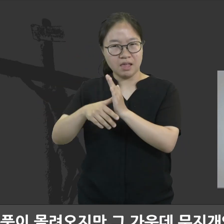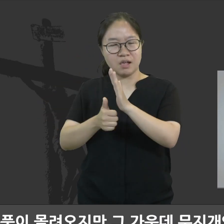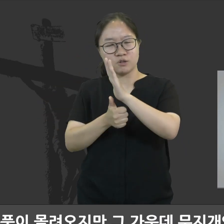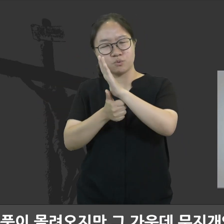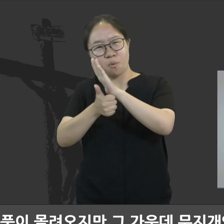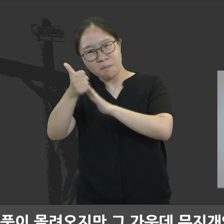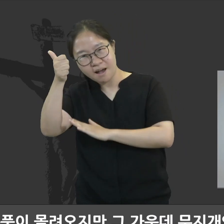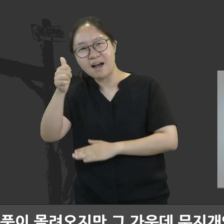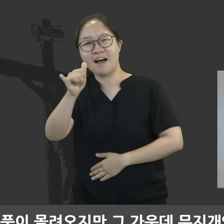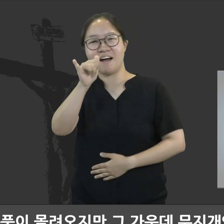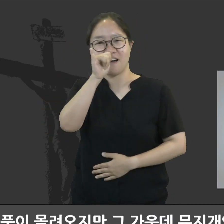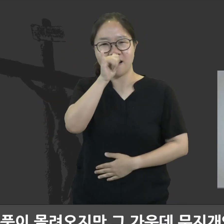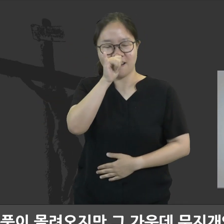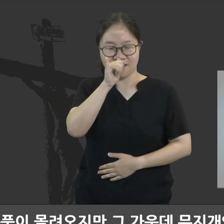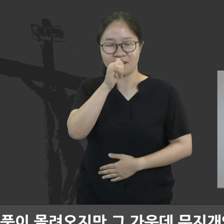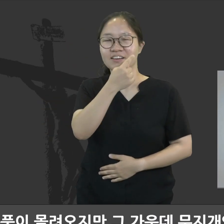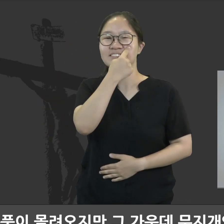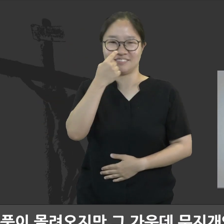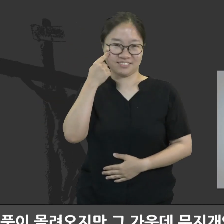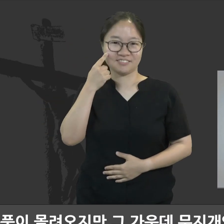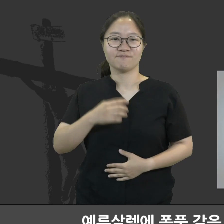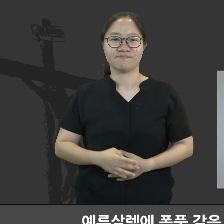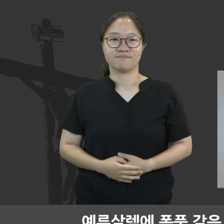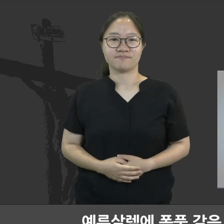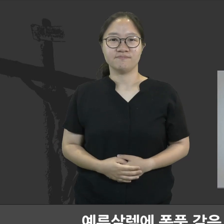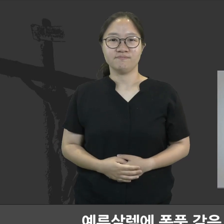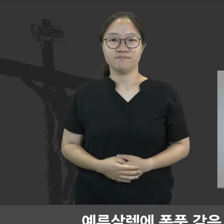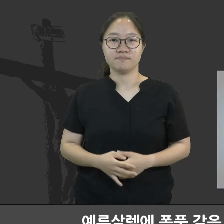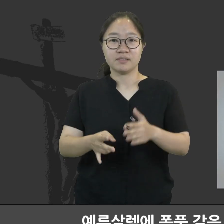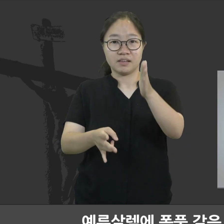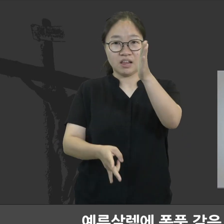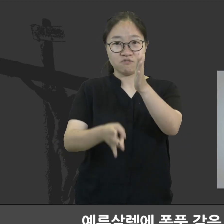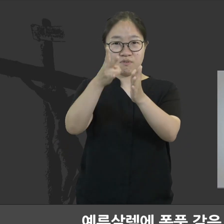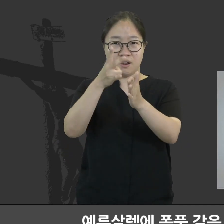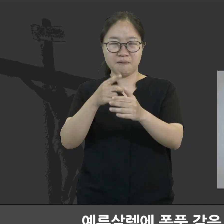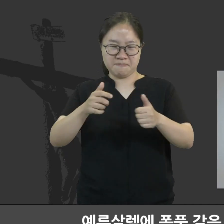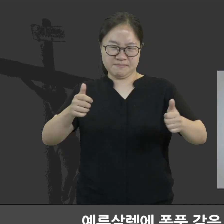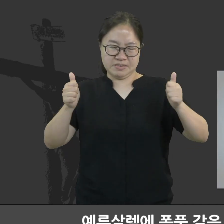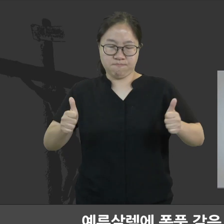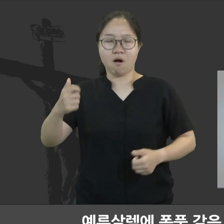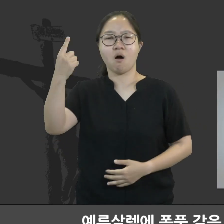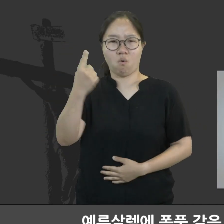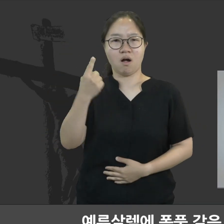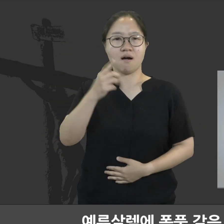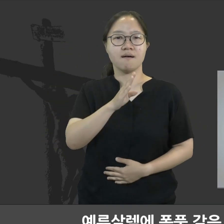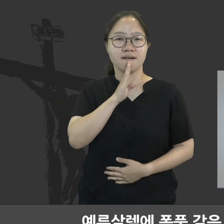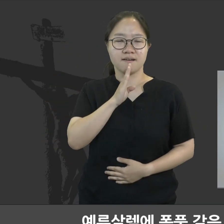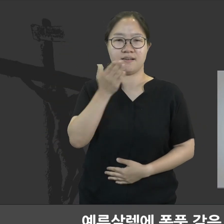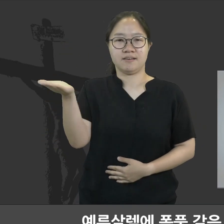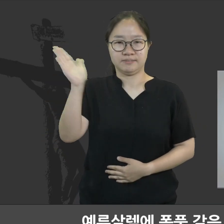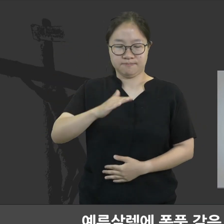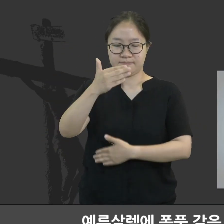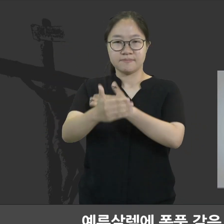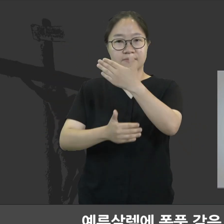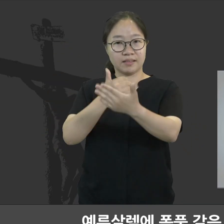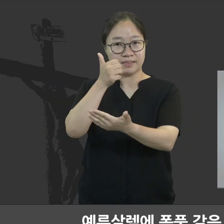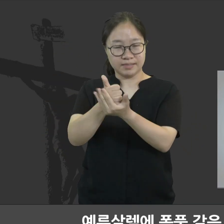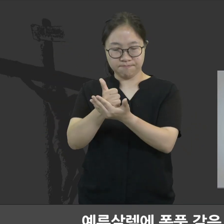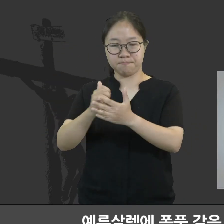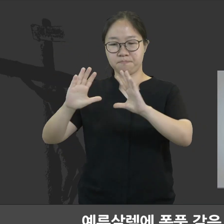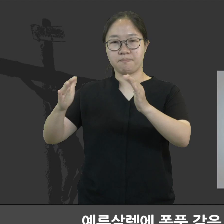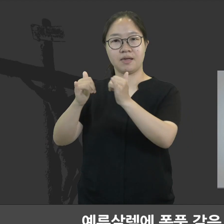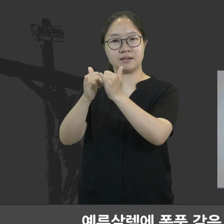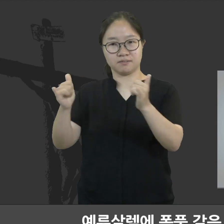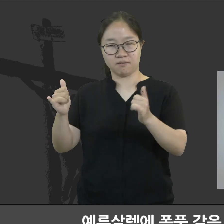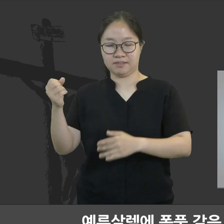줄기 소망의 빛이 있음을 보여줍니다. 예루살렘에 폭풍 같은 심판이 임하지만 하나님께서는